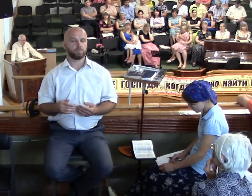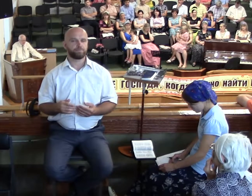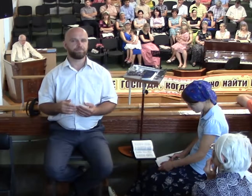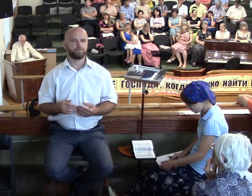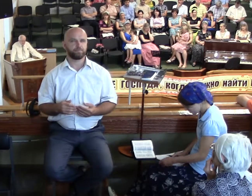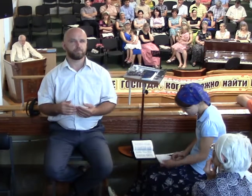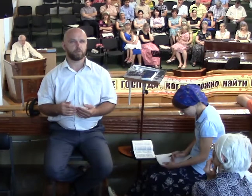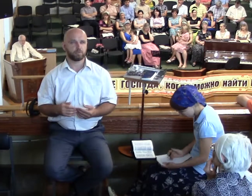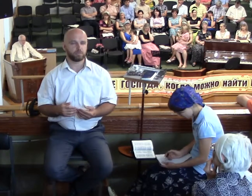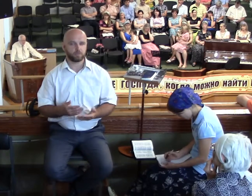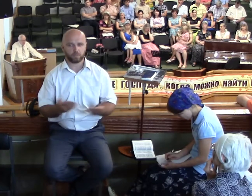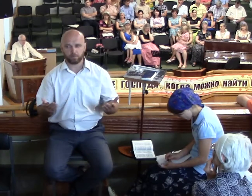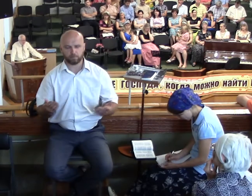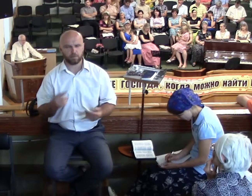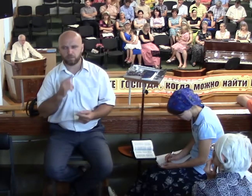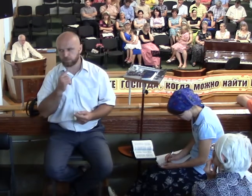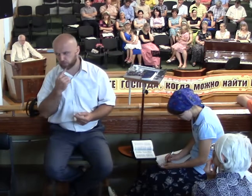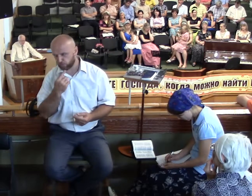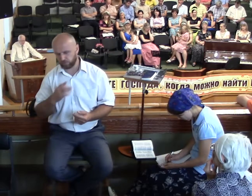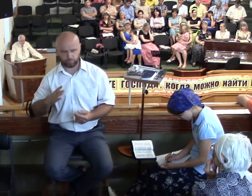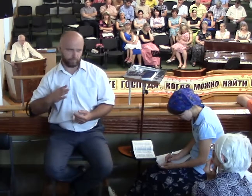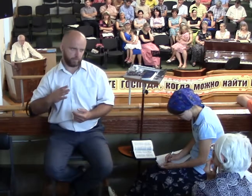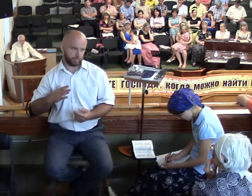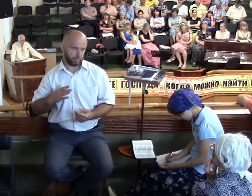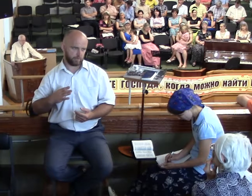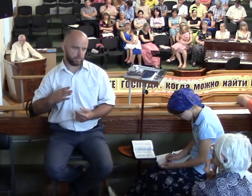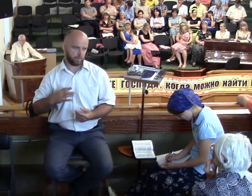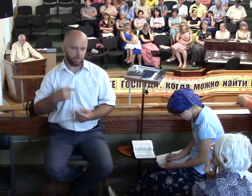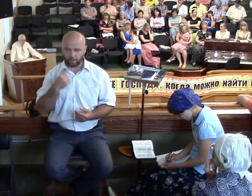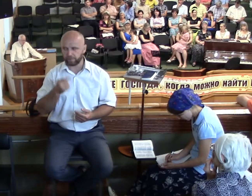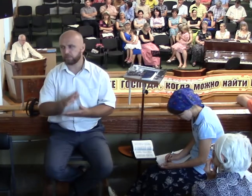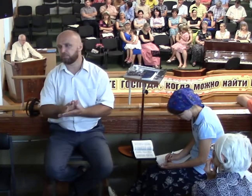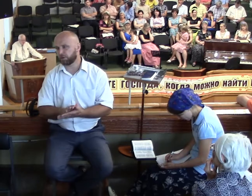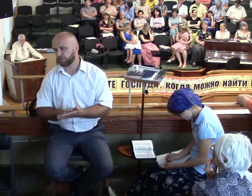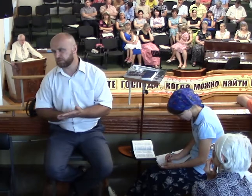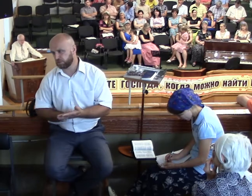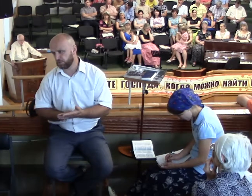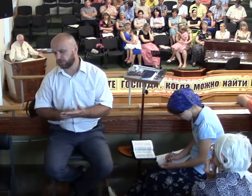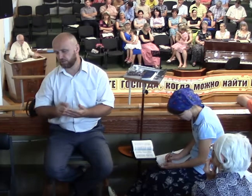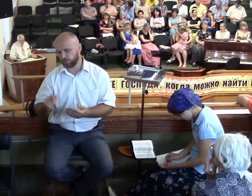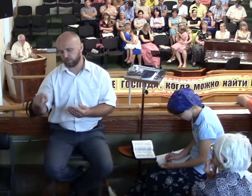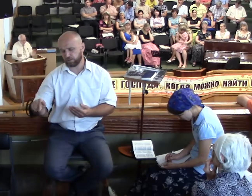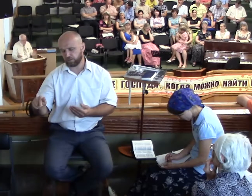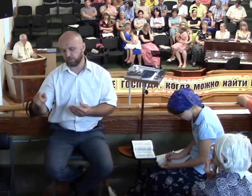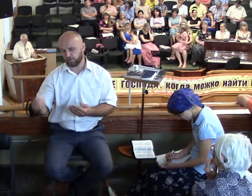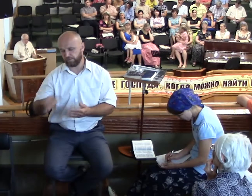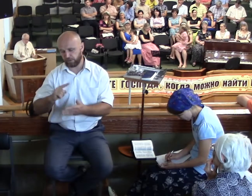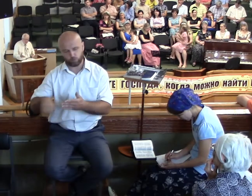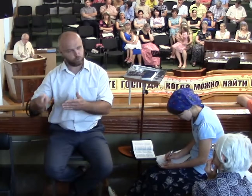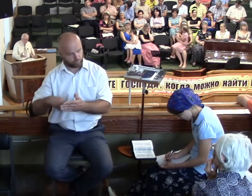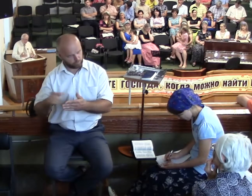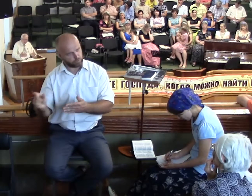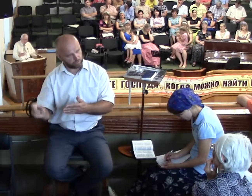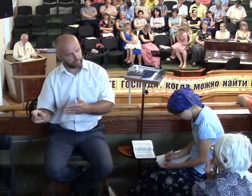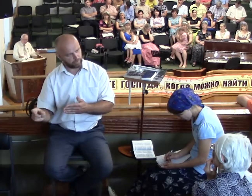поношение, всегда ли легко говорить, прости, друзья дорогие. Как ученикам хотелось бы,